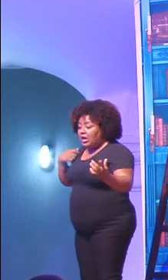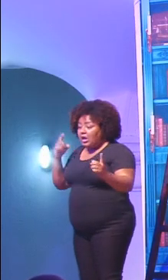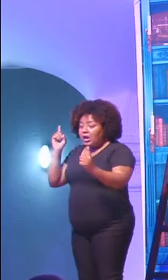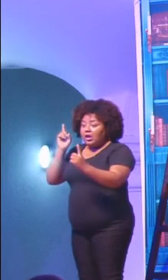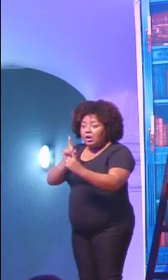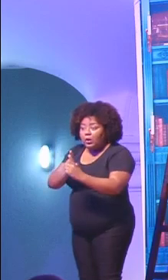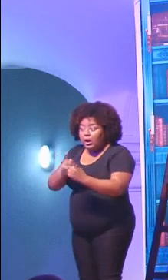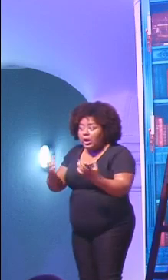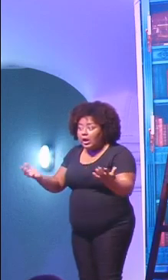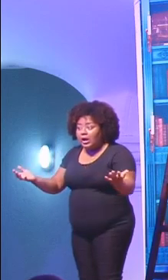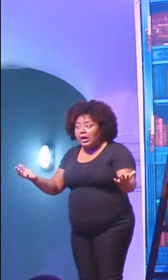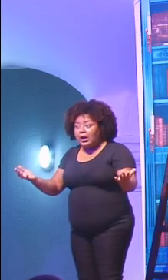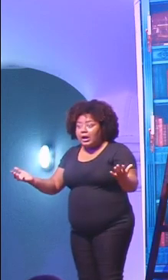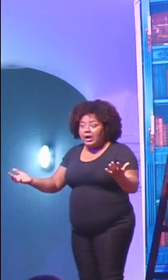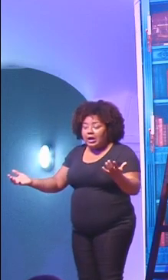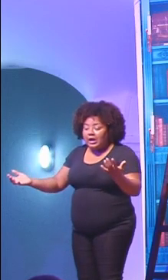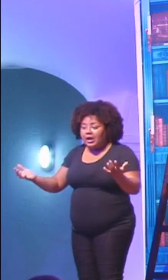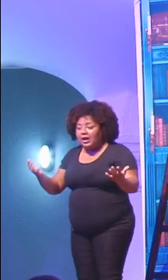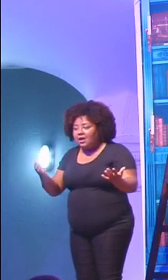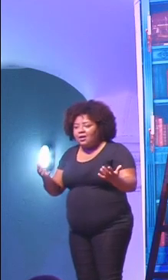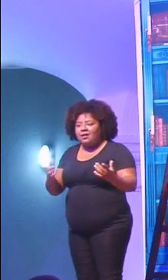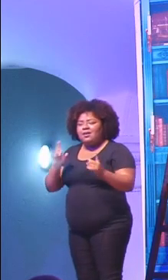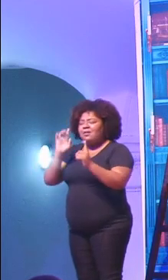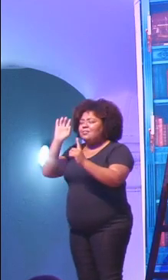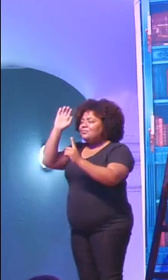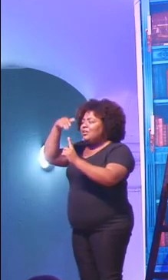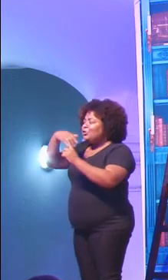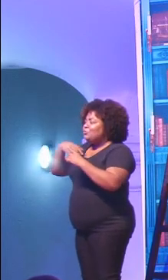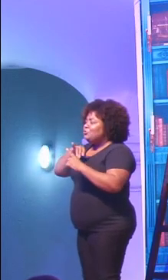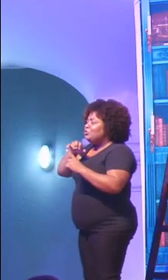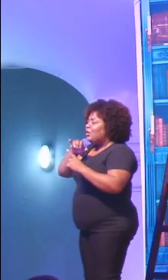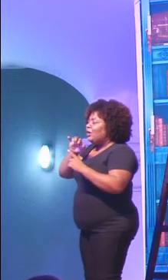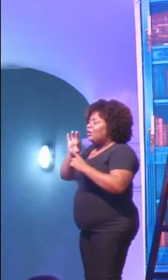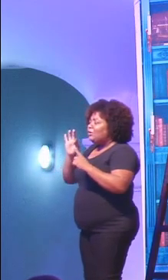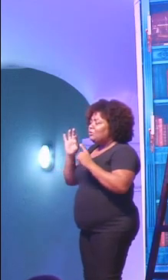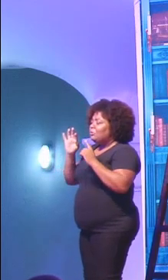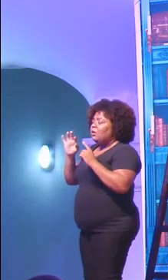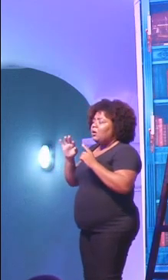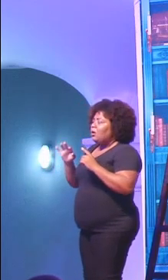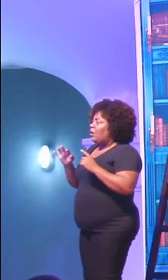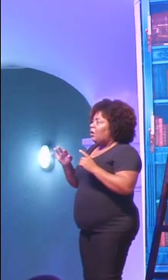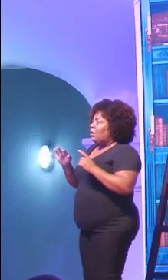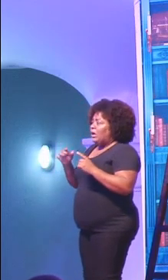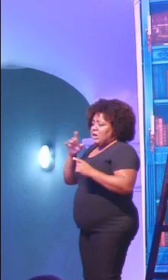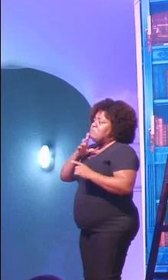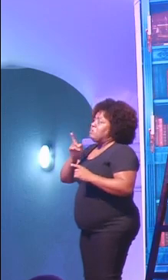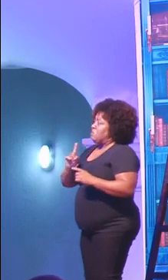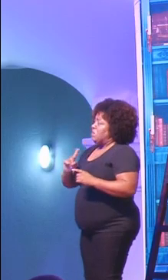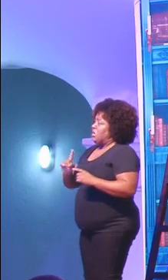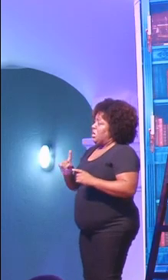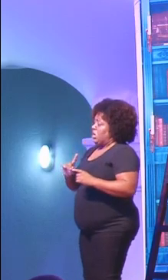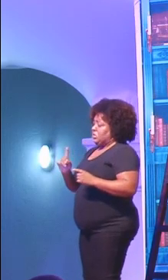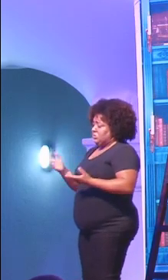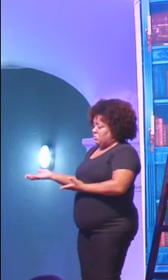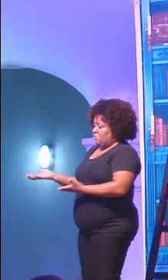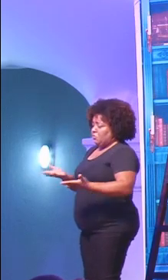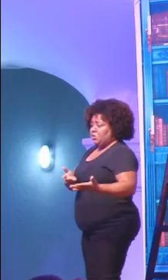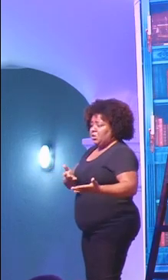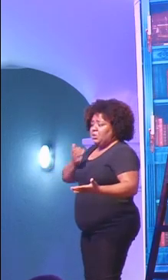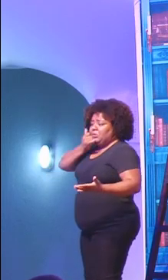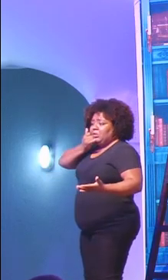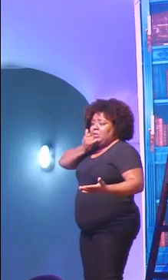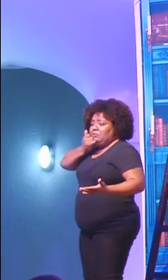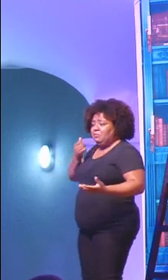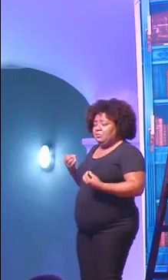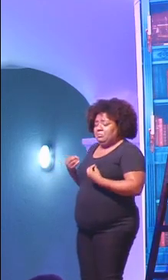Né? É um jeito de lidar que é quase... Falei, mas a pessoa não me conhece, já está me convidando, já está passando o número de telefone, o que